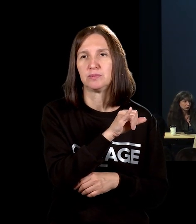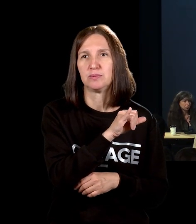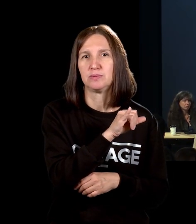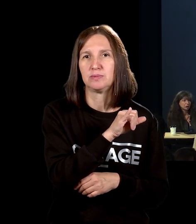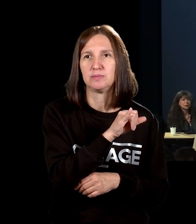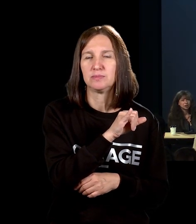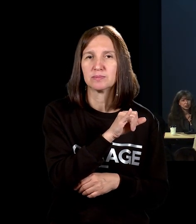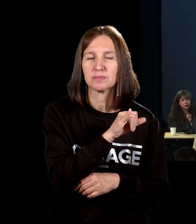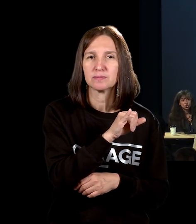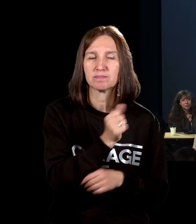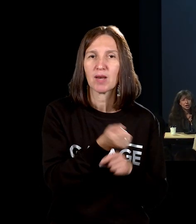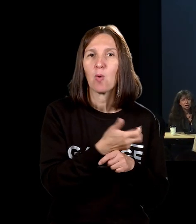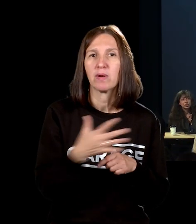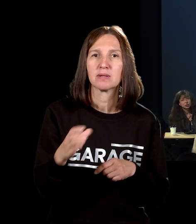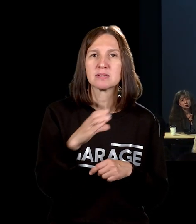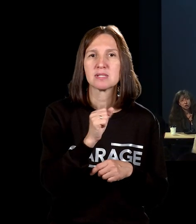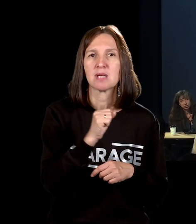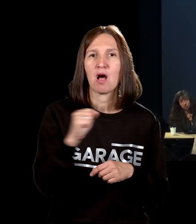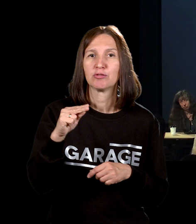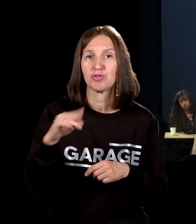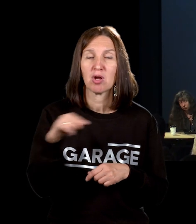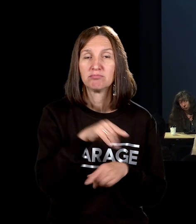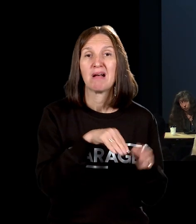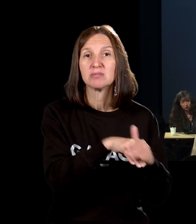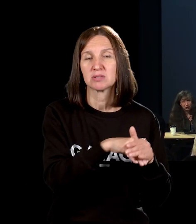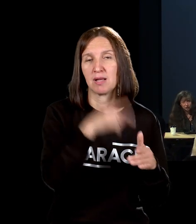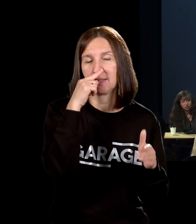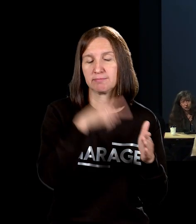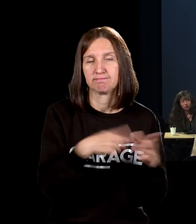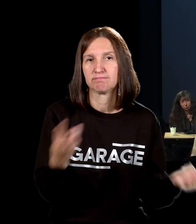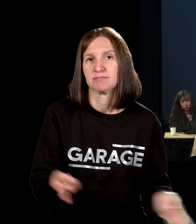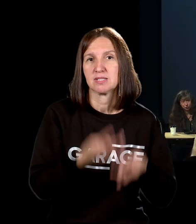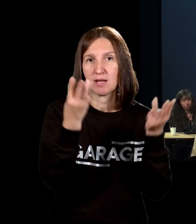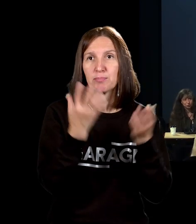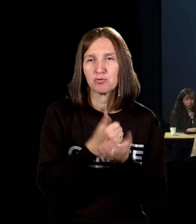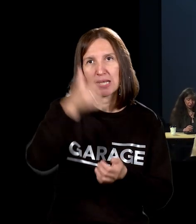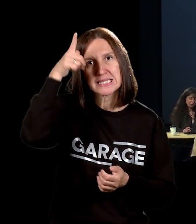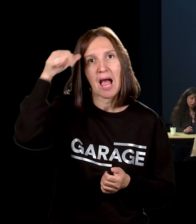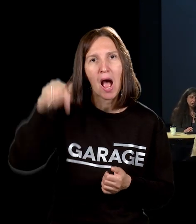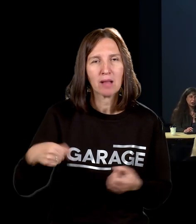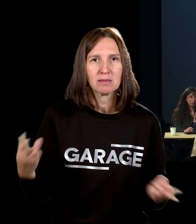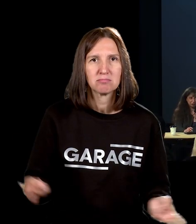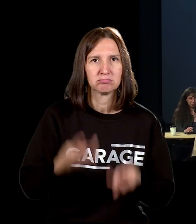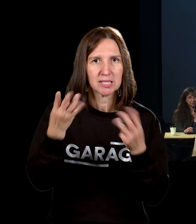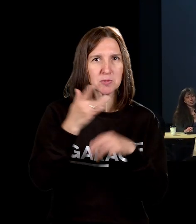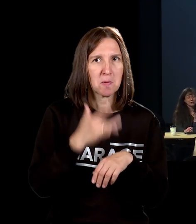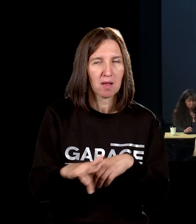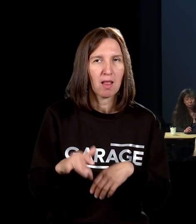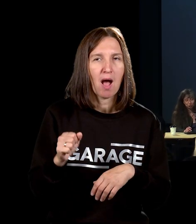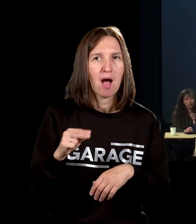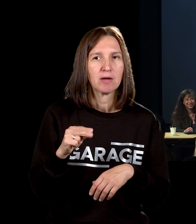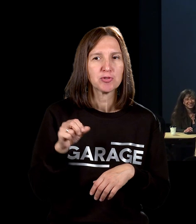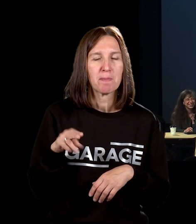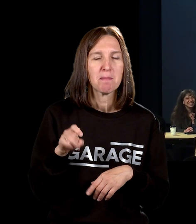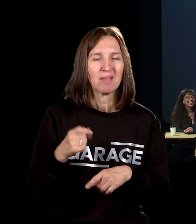у коллекции Саачи. Этот склад сгорел. То есть ад сгорел, после чего как бы Чепмены сделали